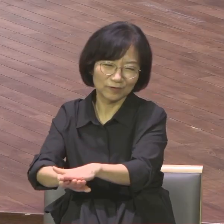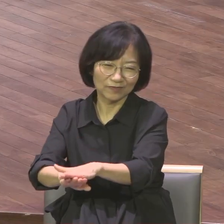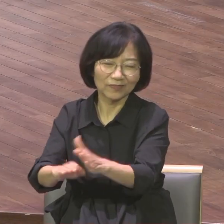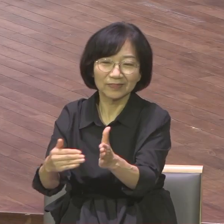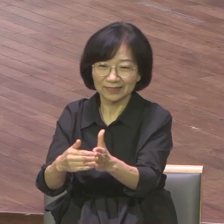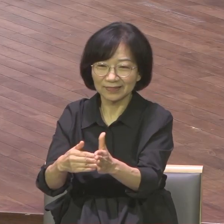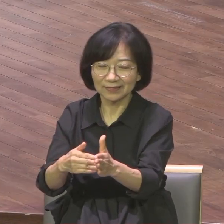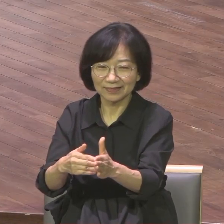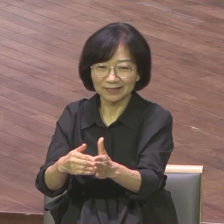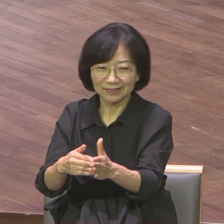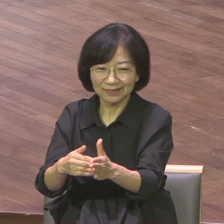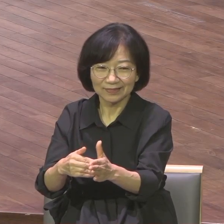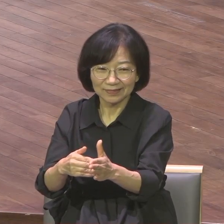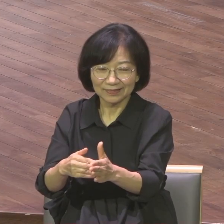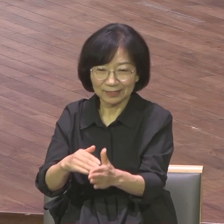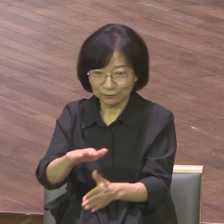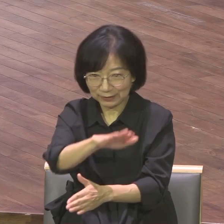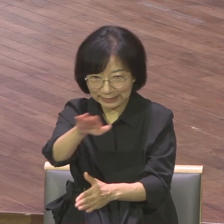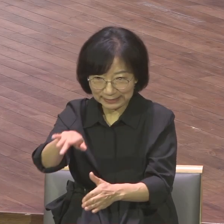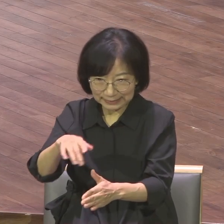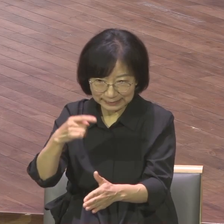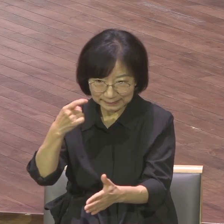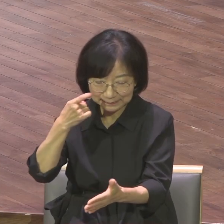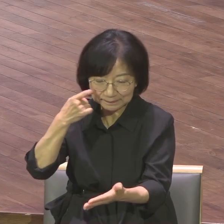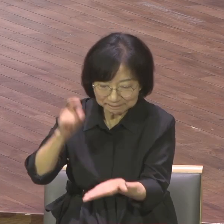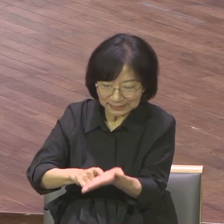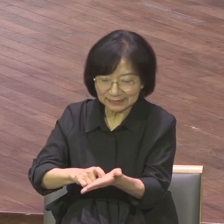축복하려고, 여러분 주시려고.